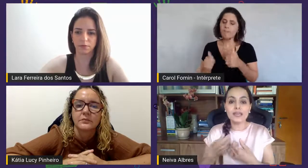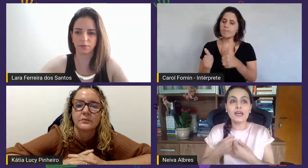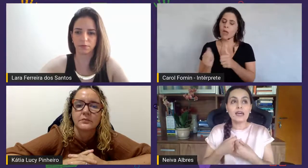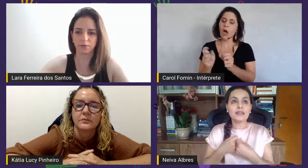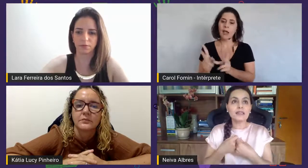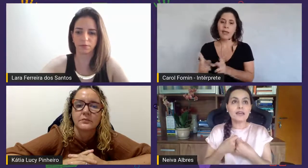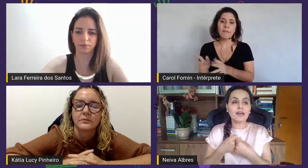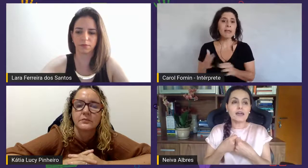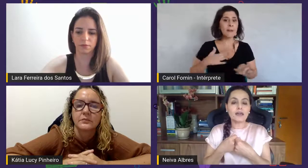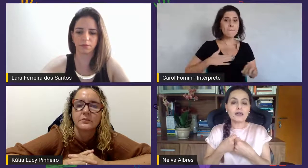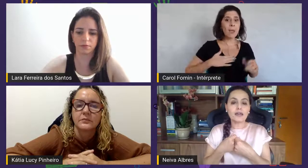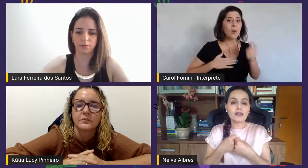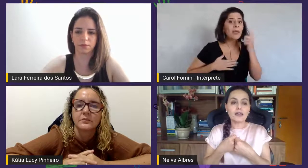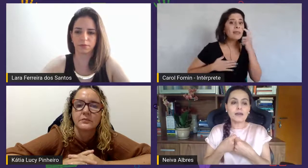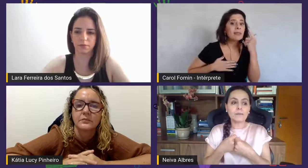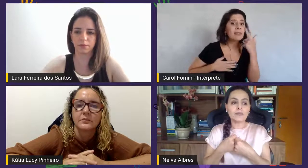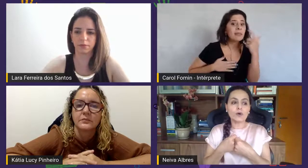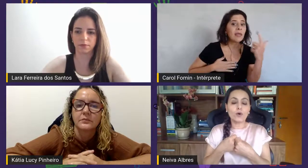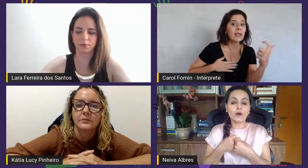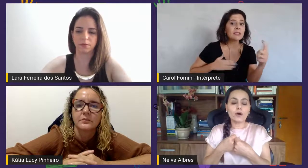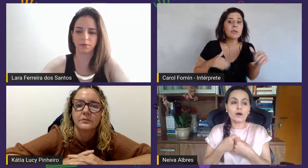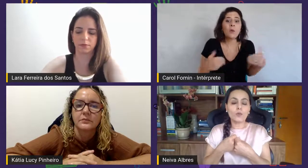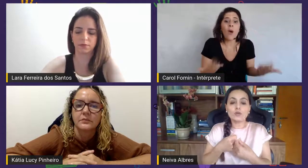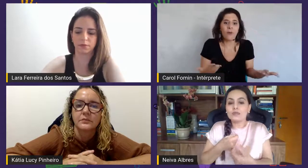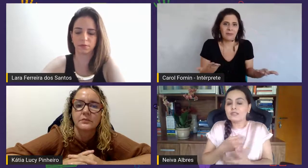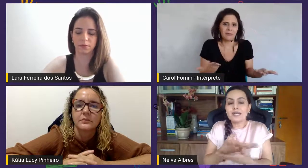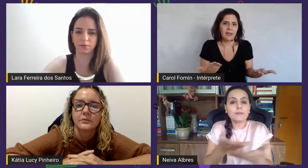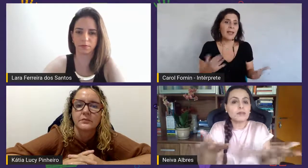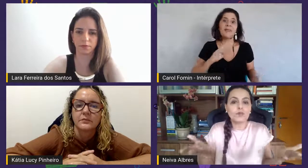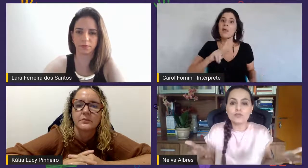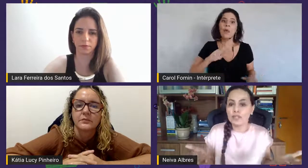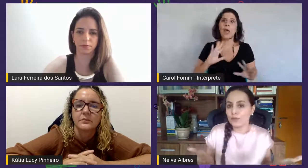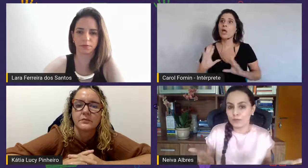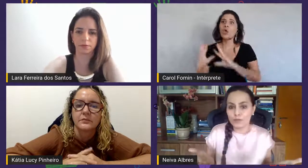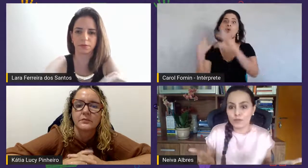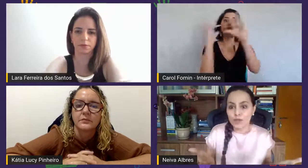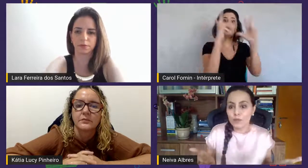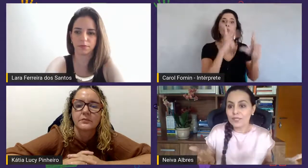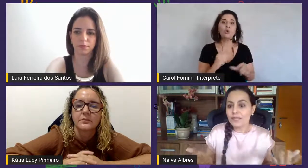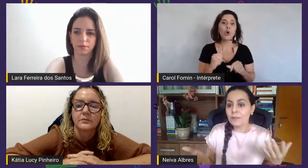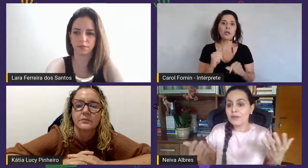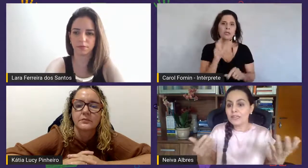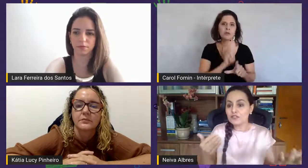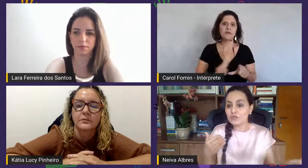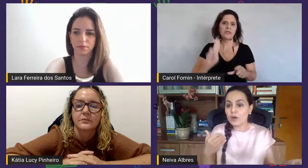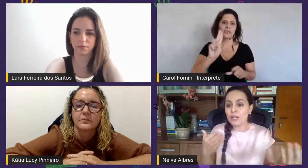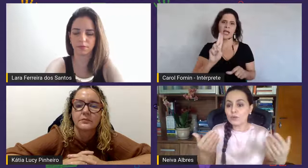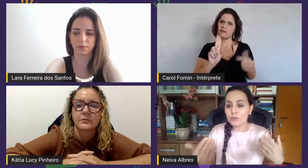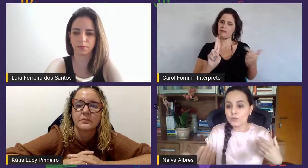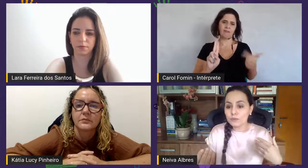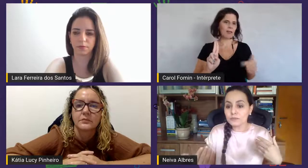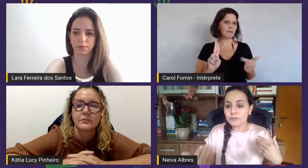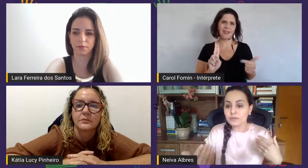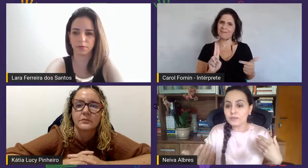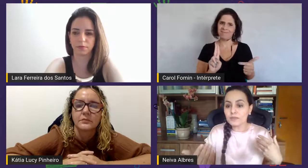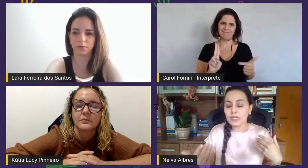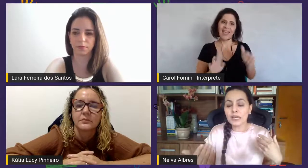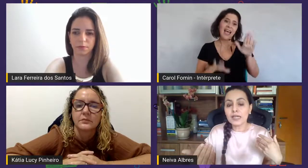uniforme, que é oportunizada para todos os alunos, porque depende do